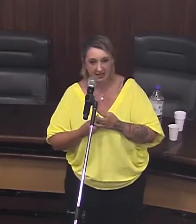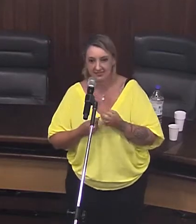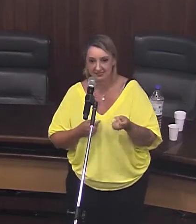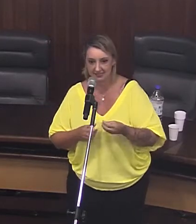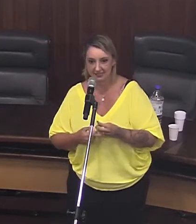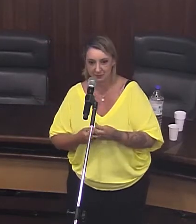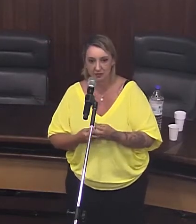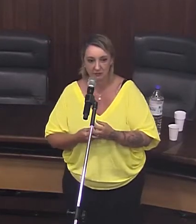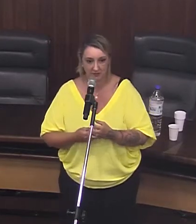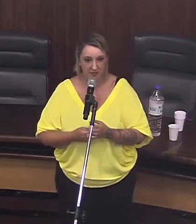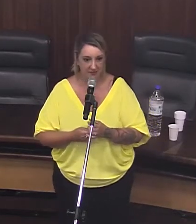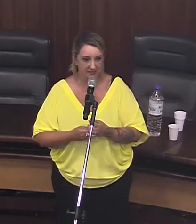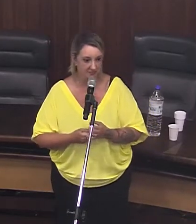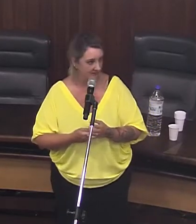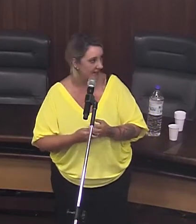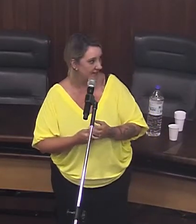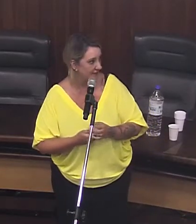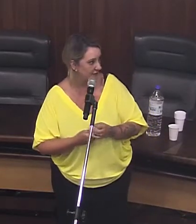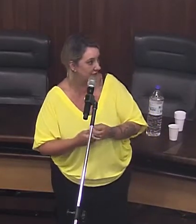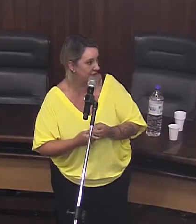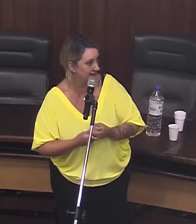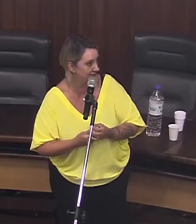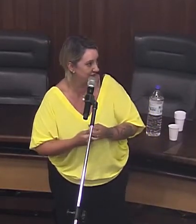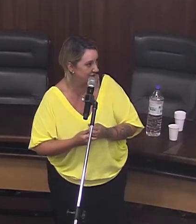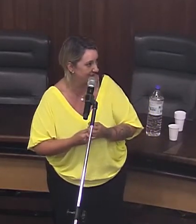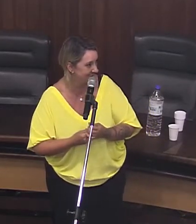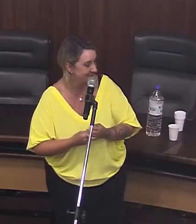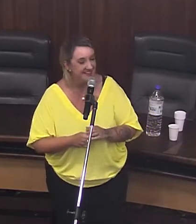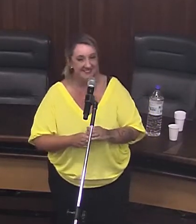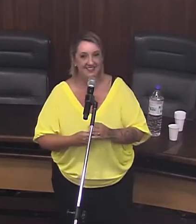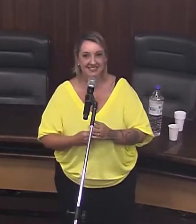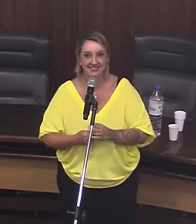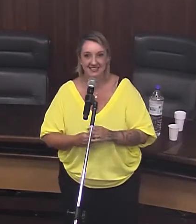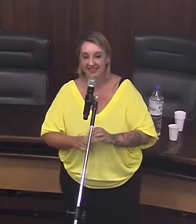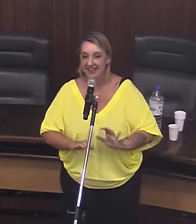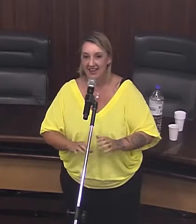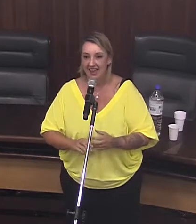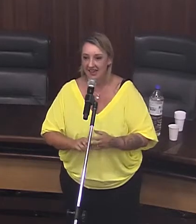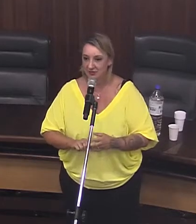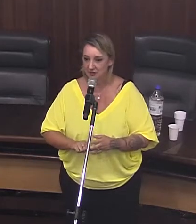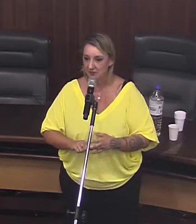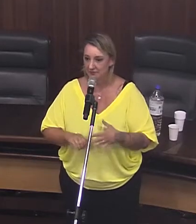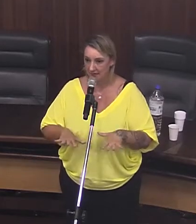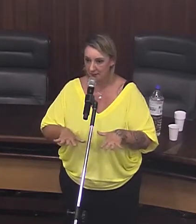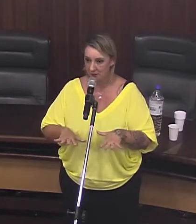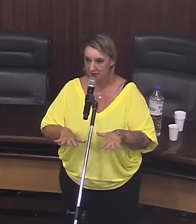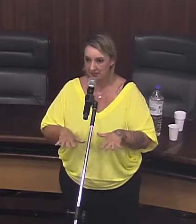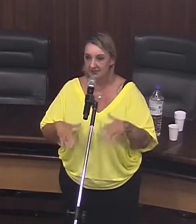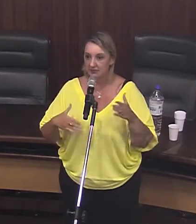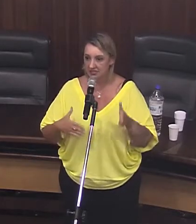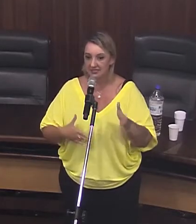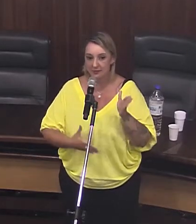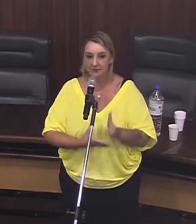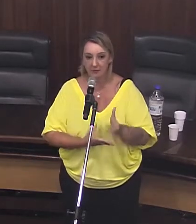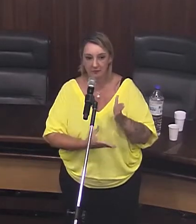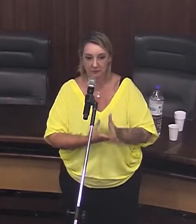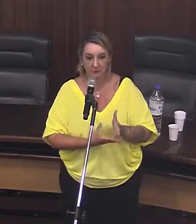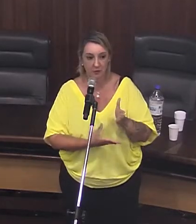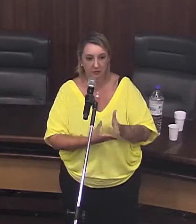vocês entendem porque que o pessoal aprendeu, né, o hino. Mas, assim, é isso, tá bom? Então, a gente sempre vai procurar